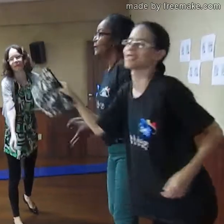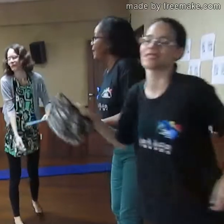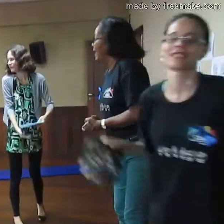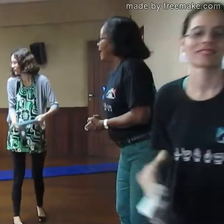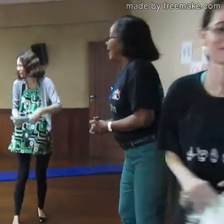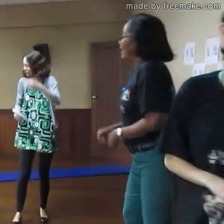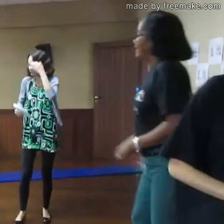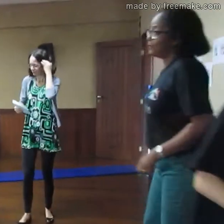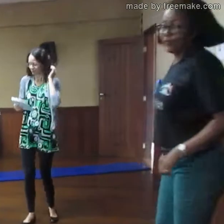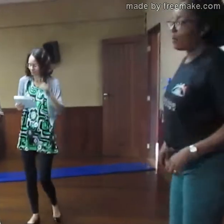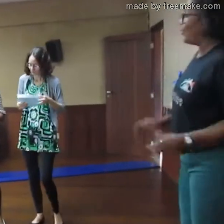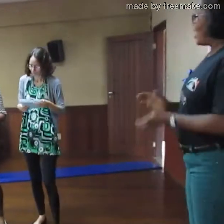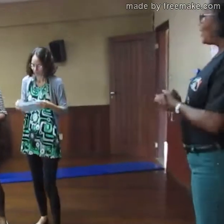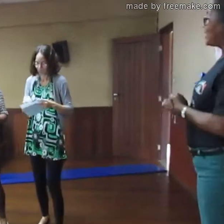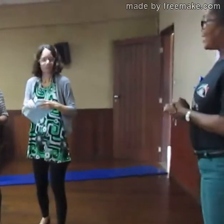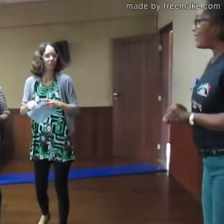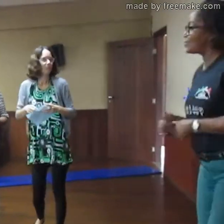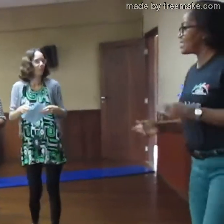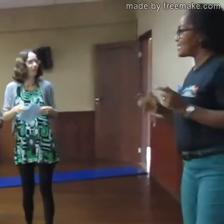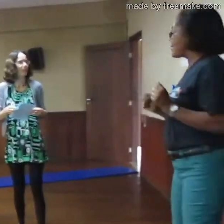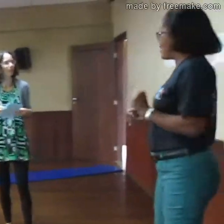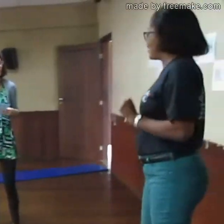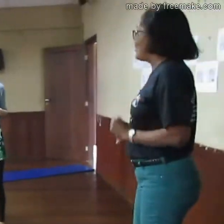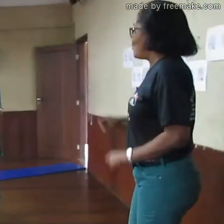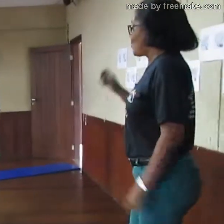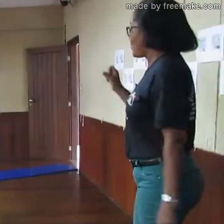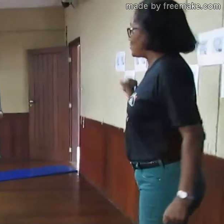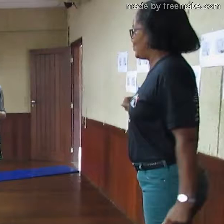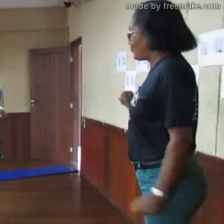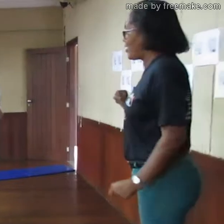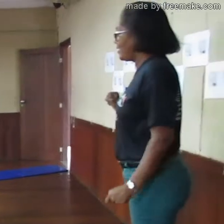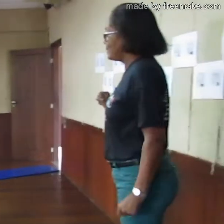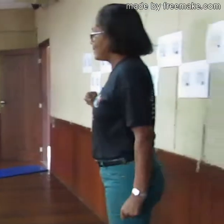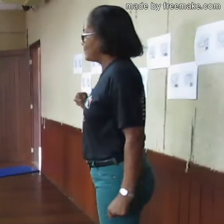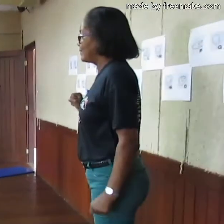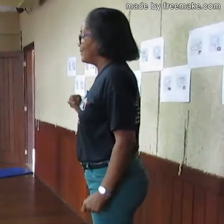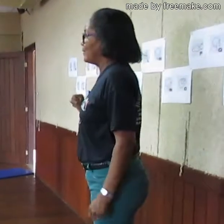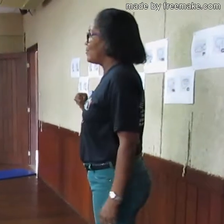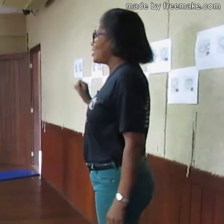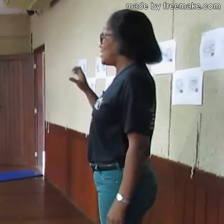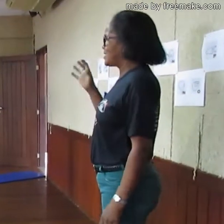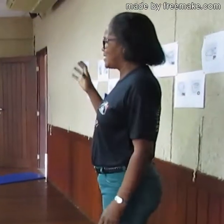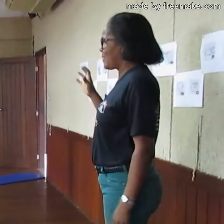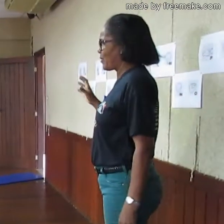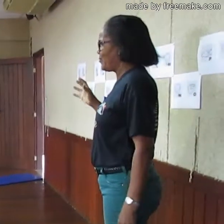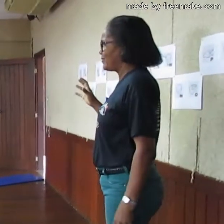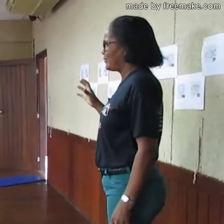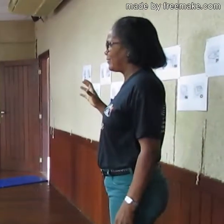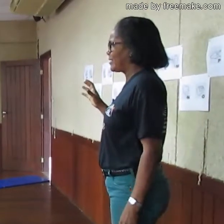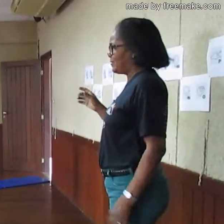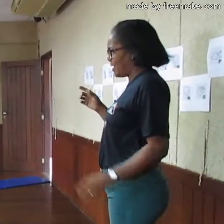Vocês observam aqui agora. Bom, ao entrar, vocês receberam um papelzinho, não foi? O que tinha assim nesse